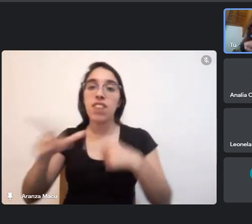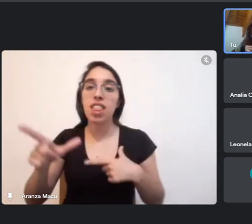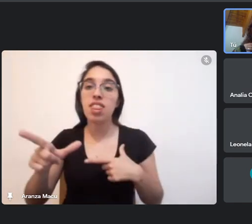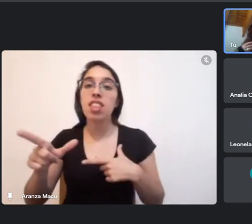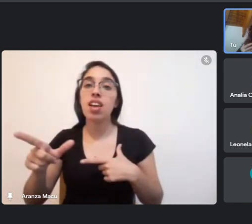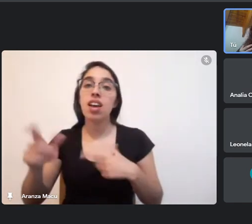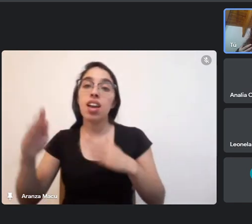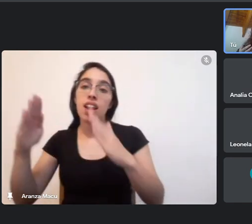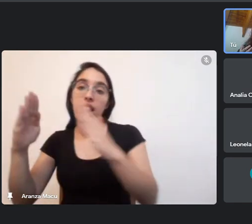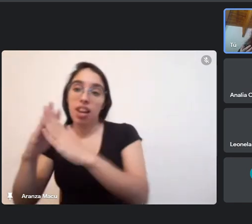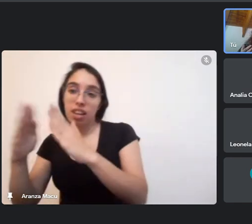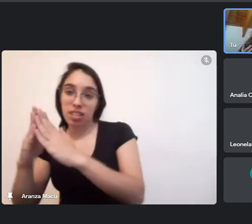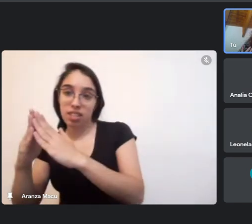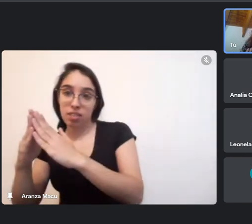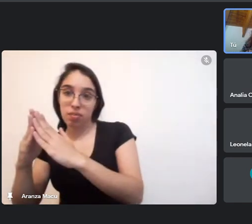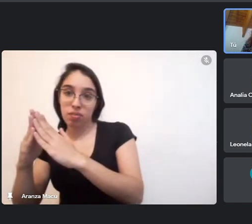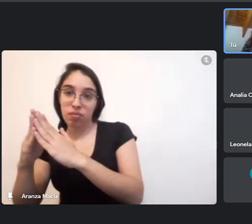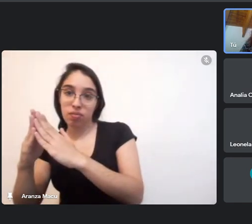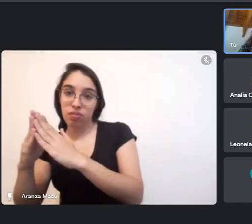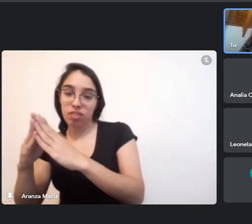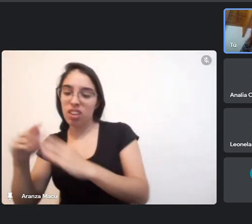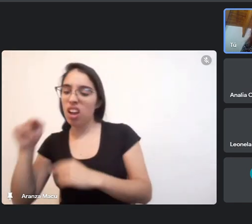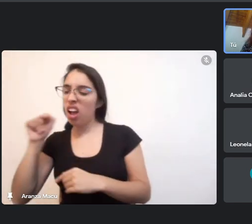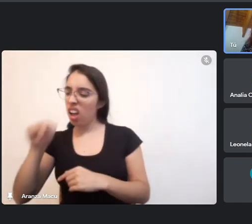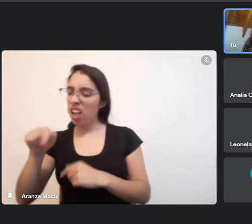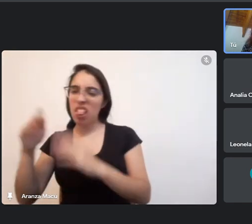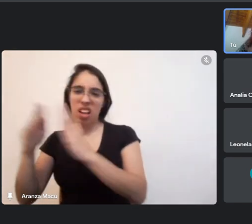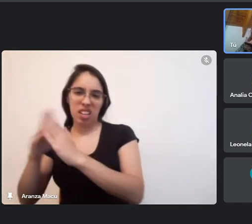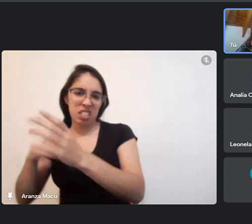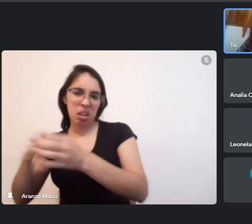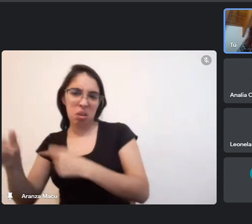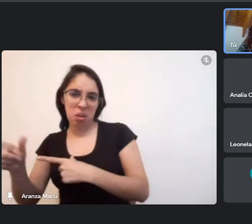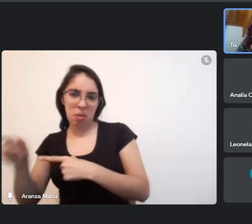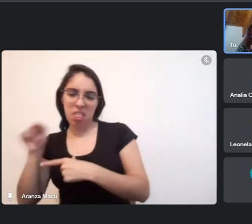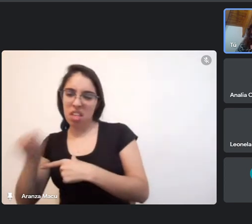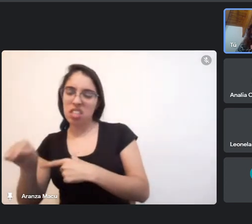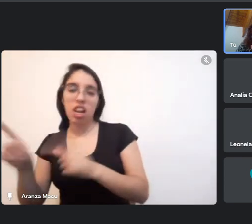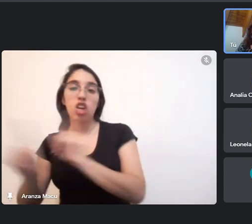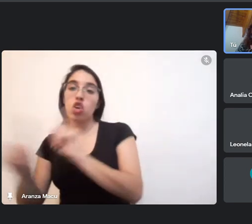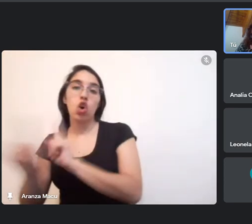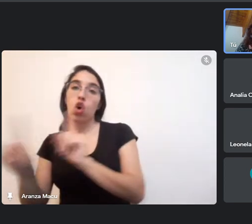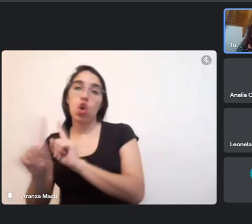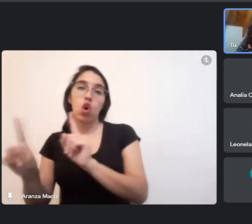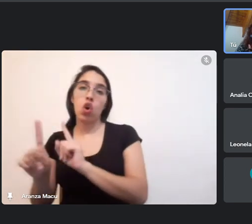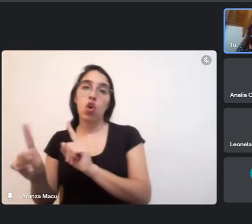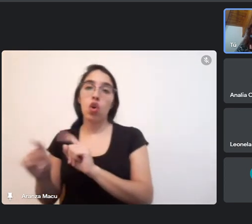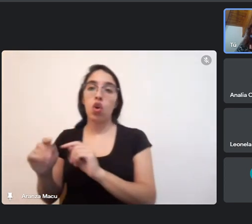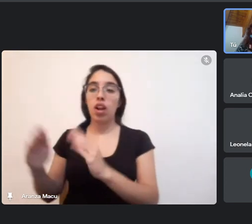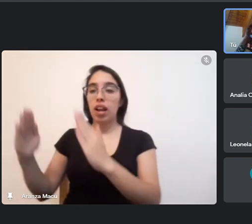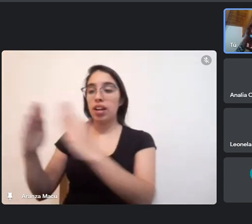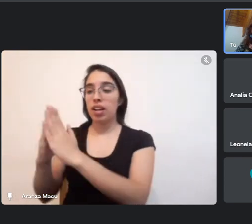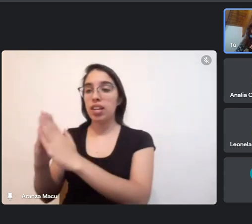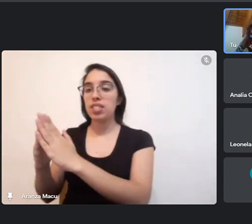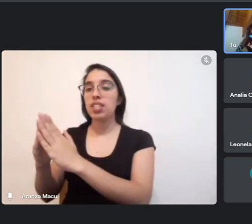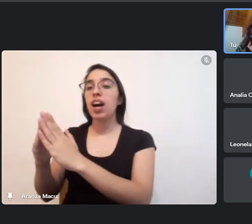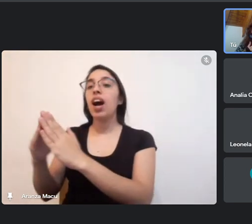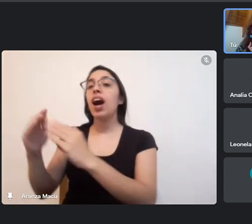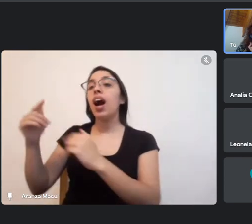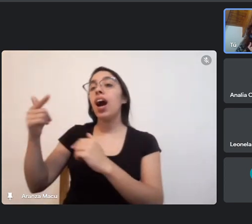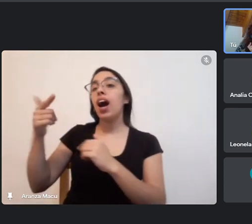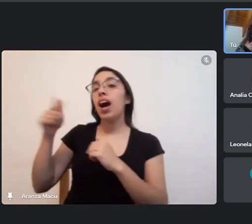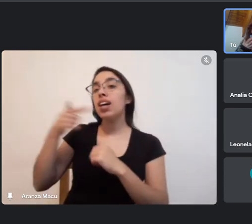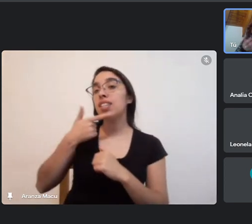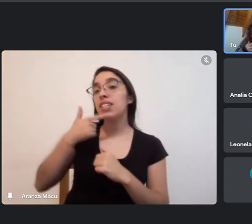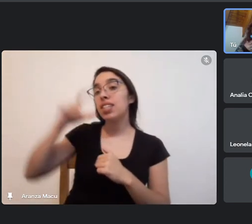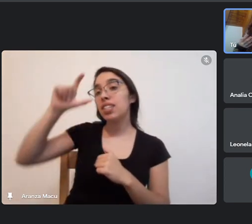hace la acción de vender, la casa es la que es motivo de venta. Entonces, se vende la casa